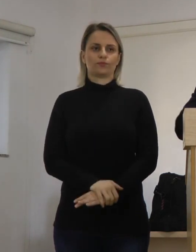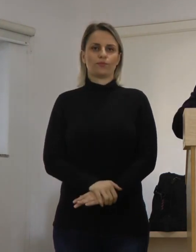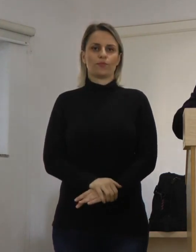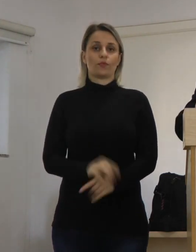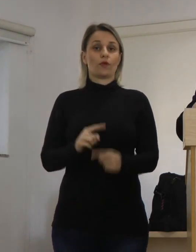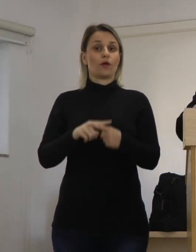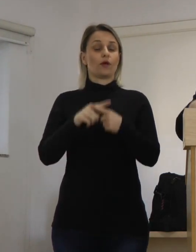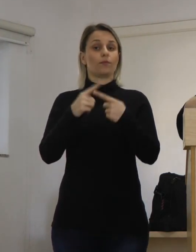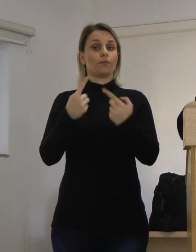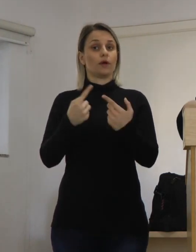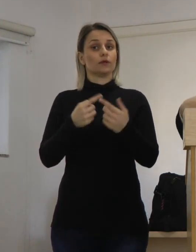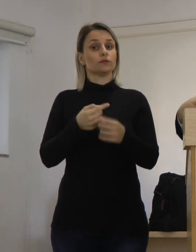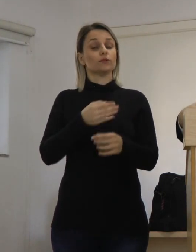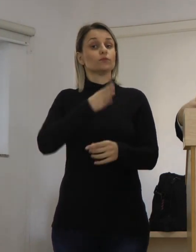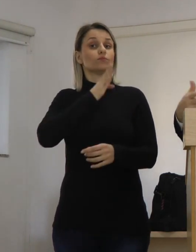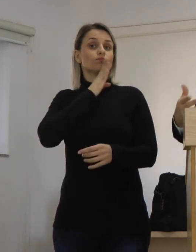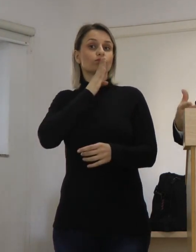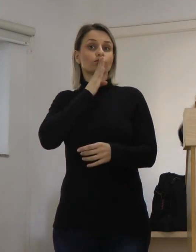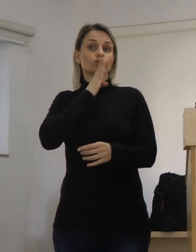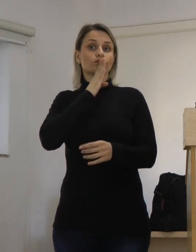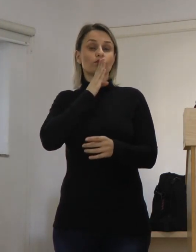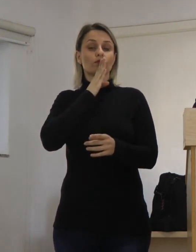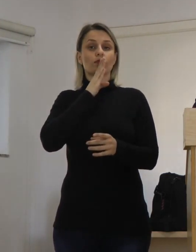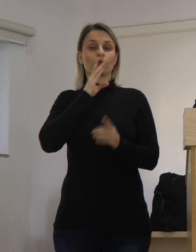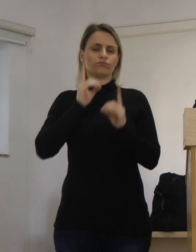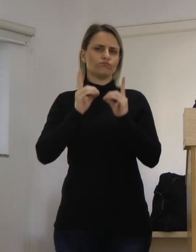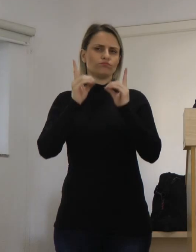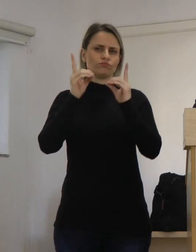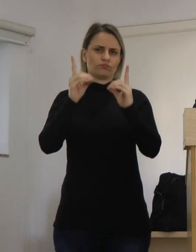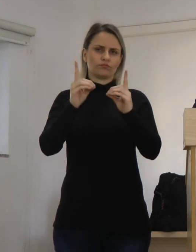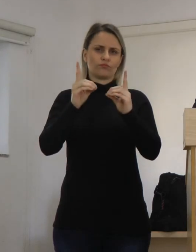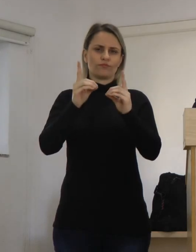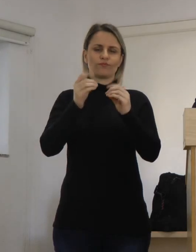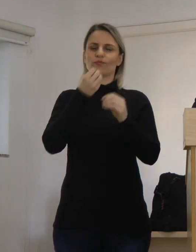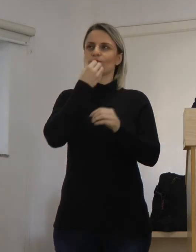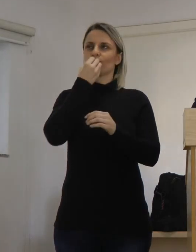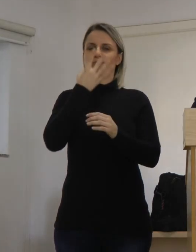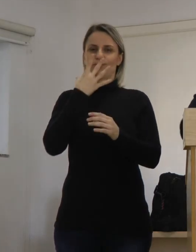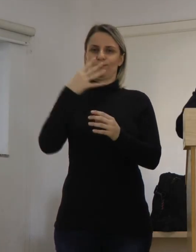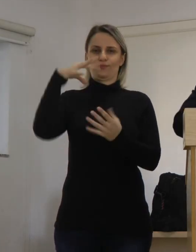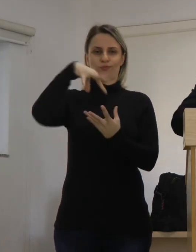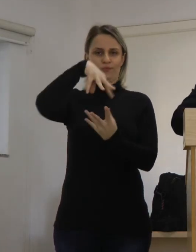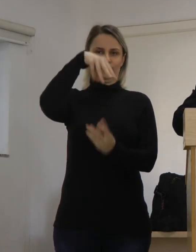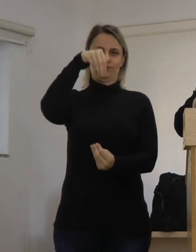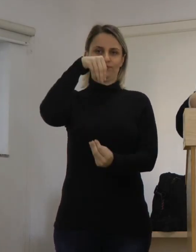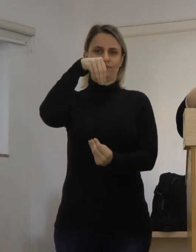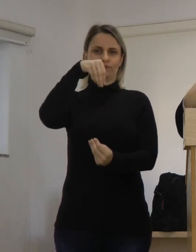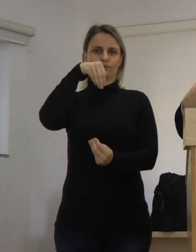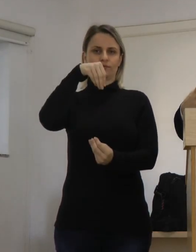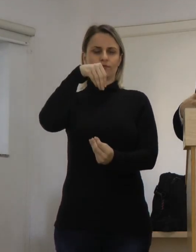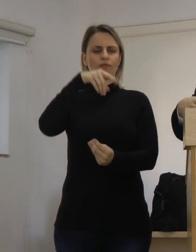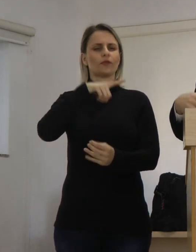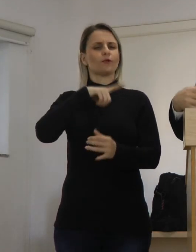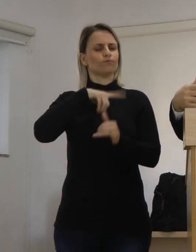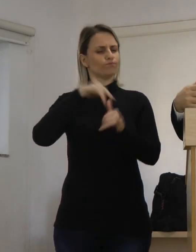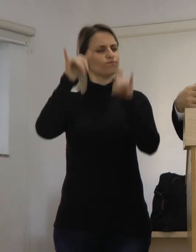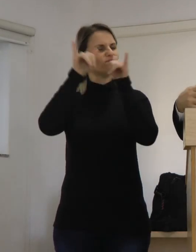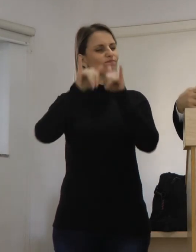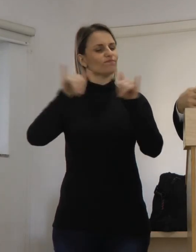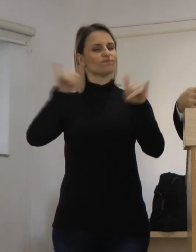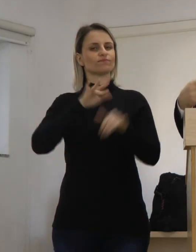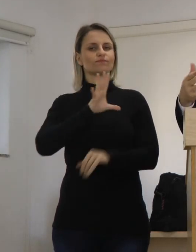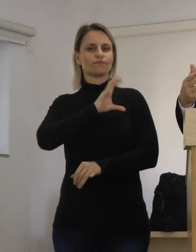Mas como conhece a doutrina consoladora dos bons espíritos, vai nos dar um grande testemunho de amor, de